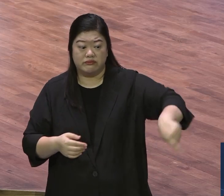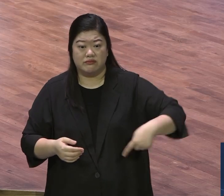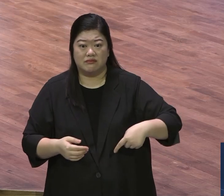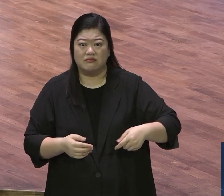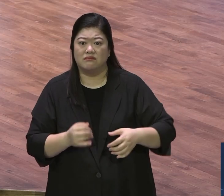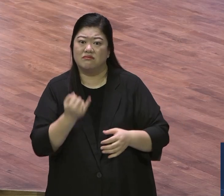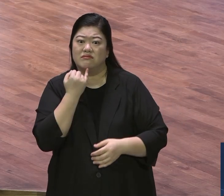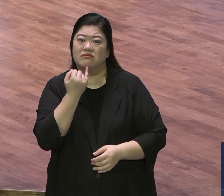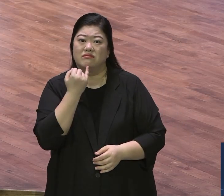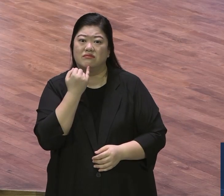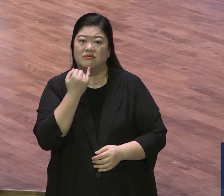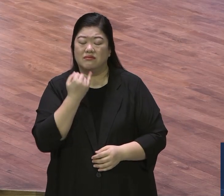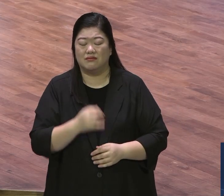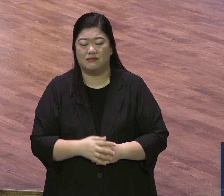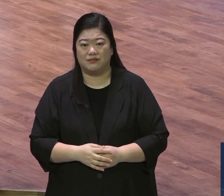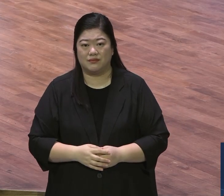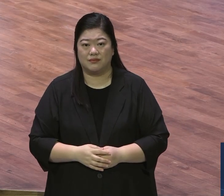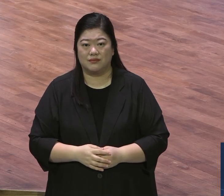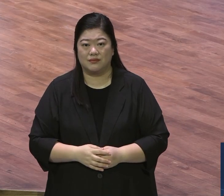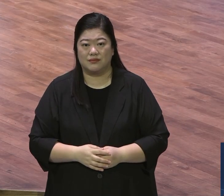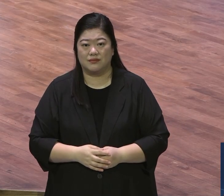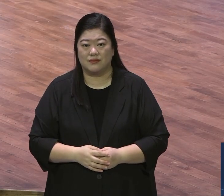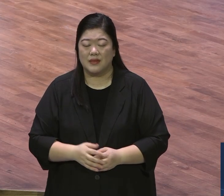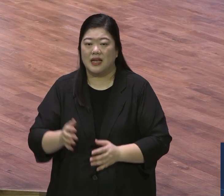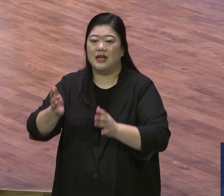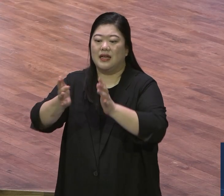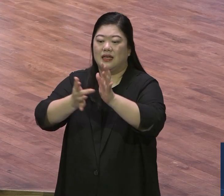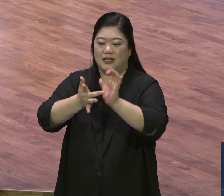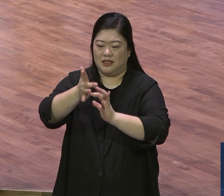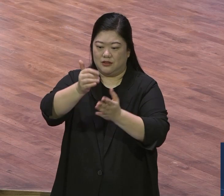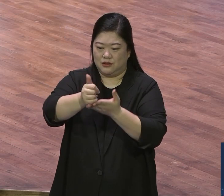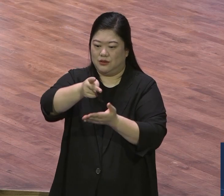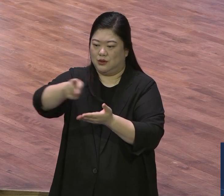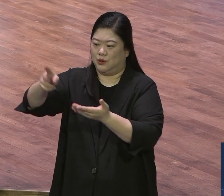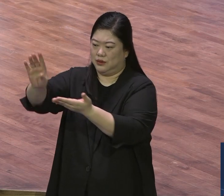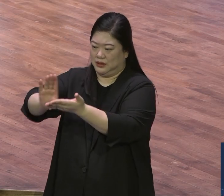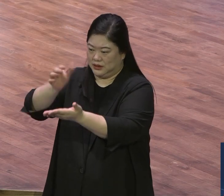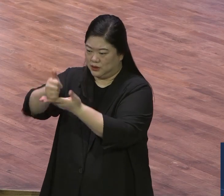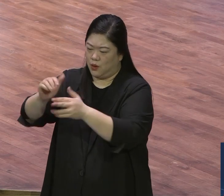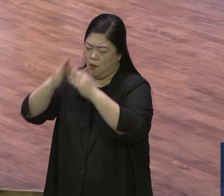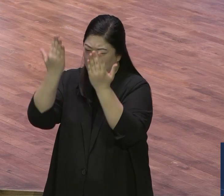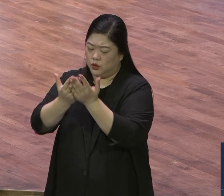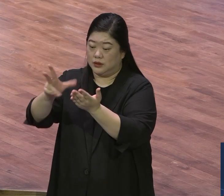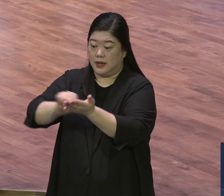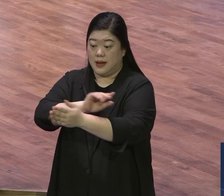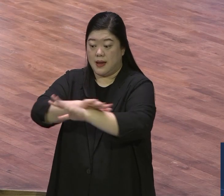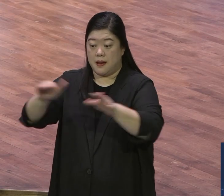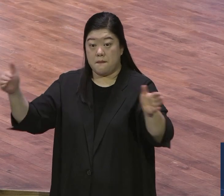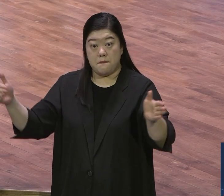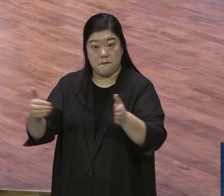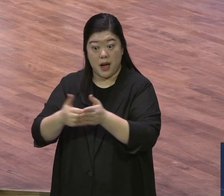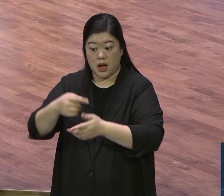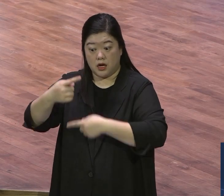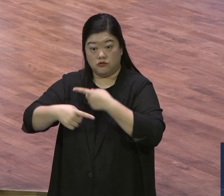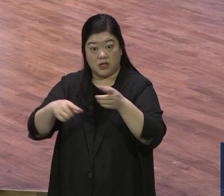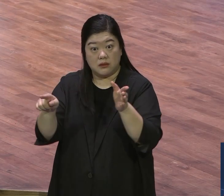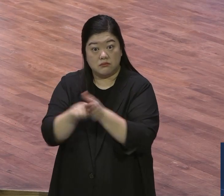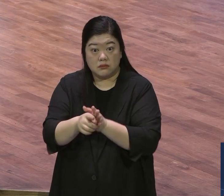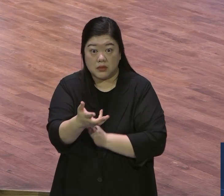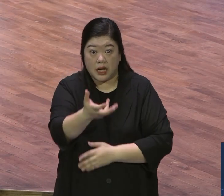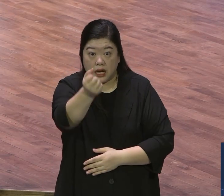마음껏 누려라. 예수가 그리스도 내생의 모든 문제 해결자로 완벽하게 해결하셨다는 찬보험의